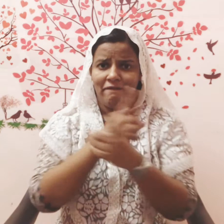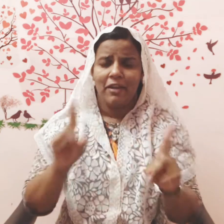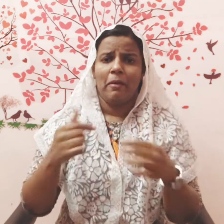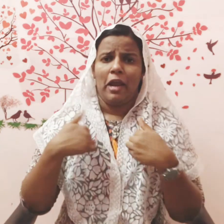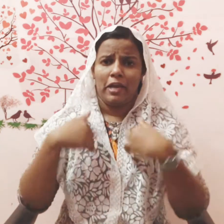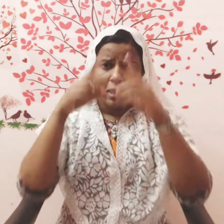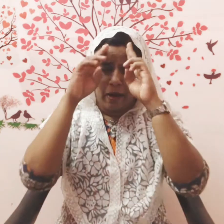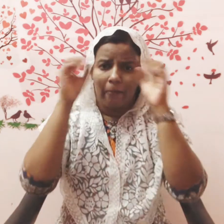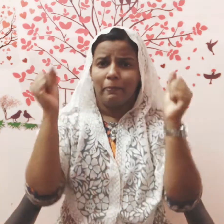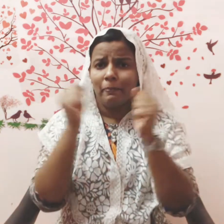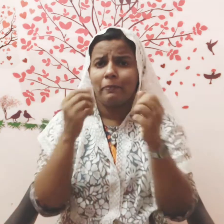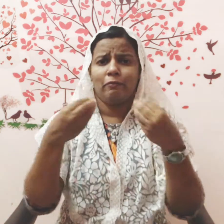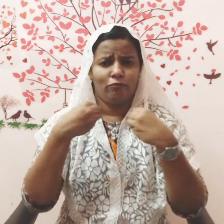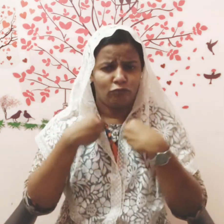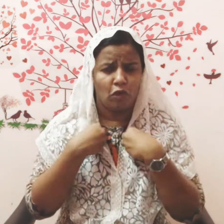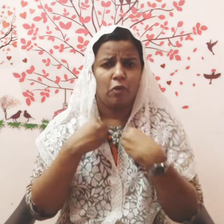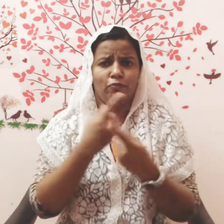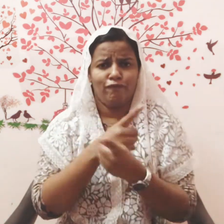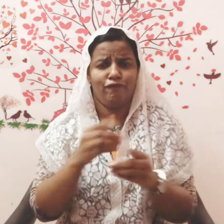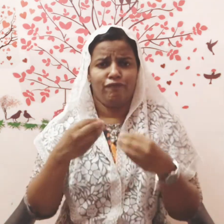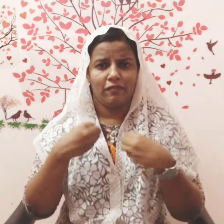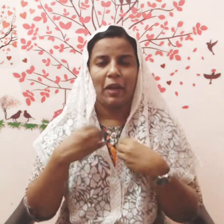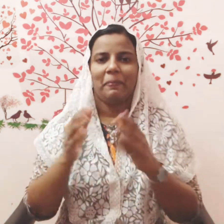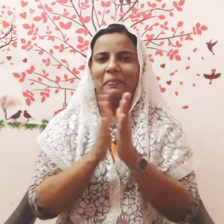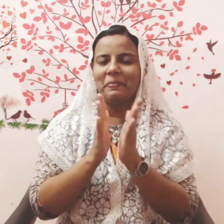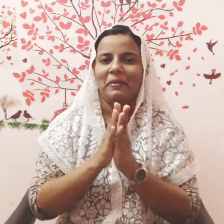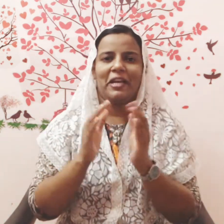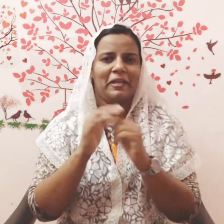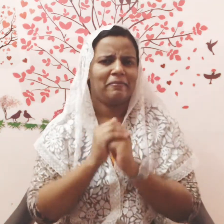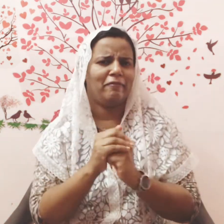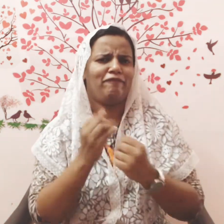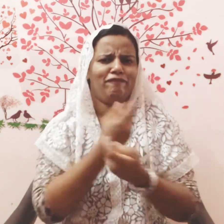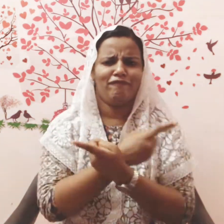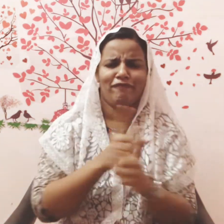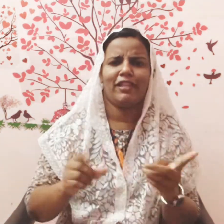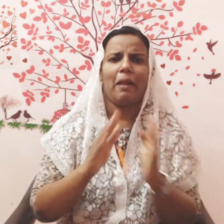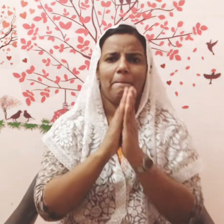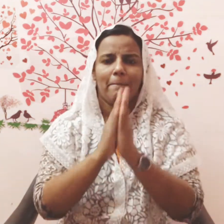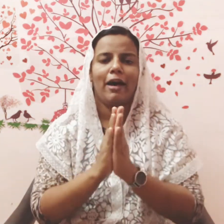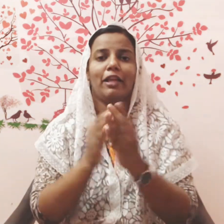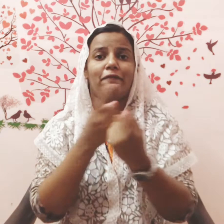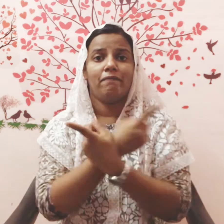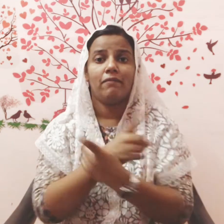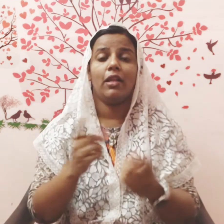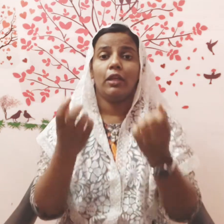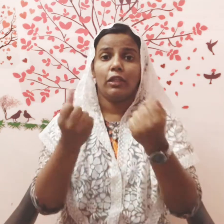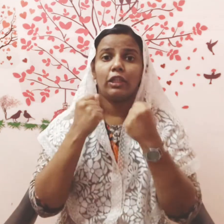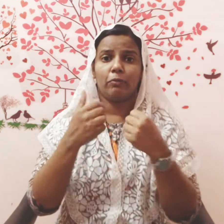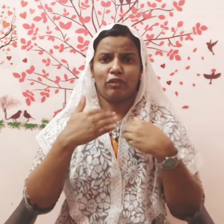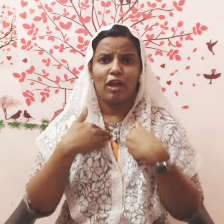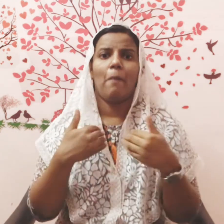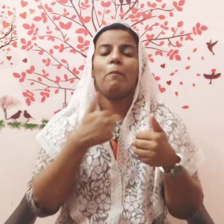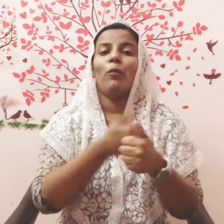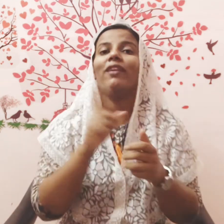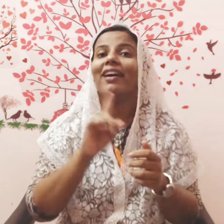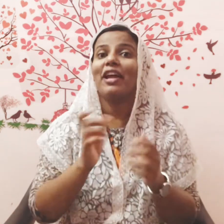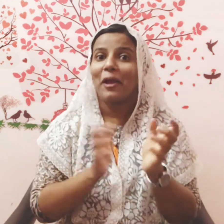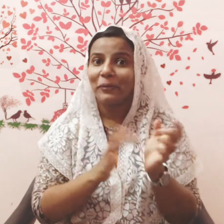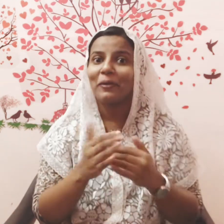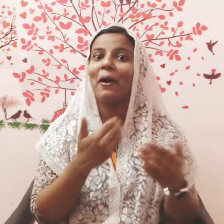വിടുതല, ഇന്ന് ഞാൻ ആശ്വാസം പ്രാപിച്ചേ പുറത്തു വരികയുള്ളൂ, ഈ ആരാധനയോടുകൂടെ എനിക്ക് വിടുതൽ കിട്ടും, ഈ പ്രാർത്ഥനയോടുകൂടെ എനിക്ക് വിടുതൽ കിട്ടും, ഞാൻ പോകുന്നത് യേശുവിൻ്റെ